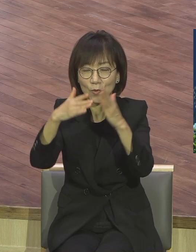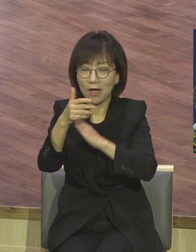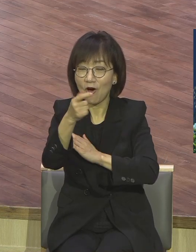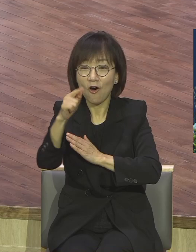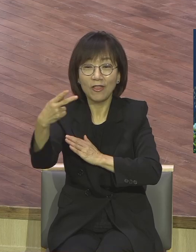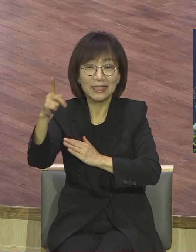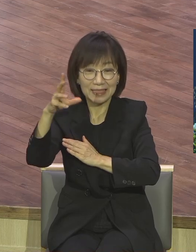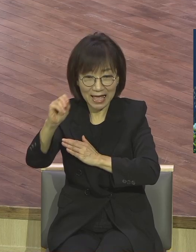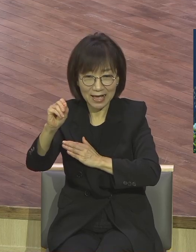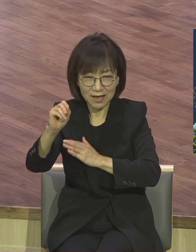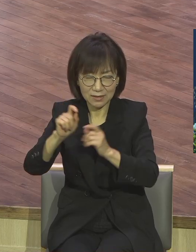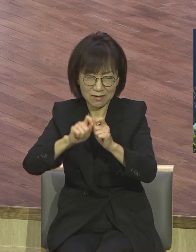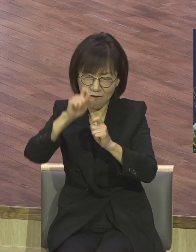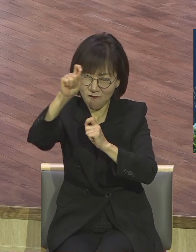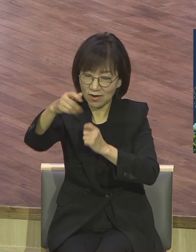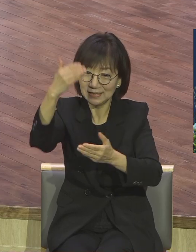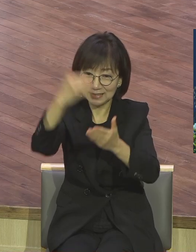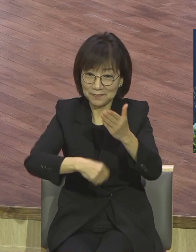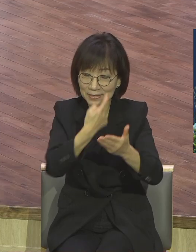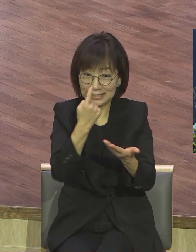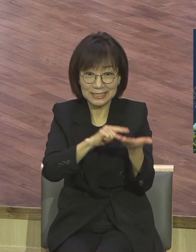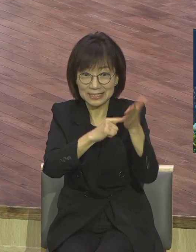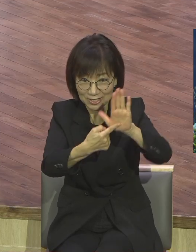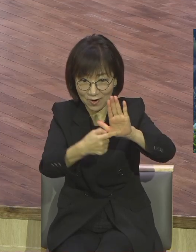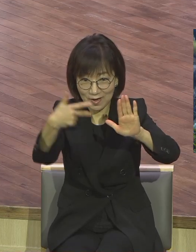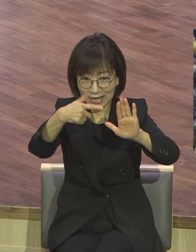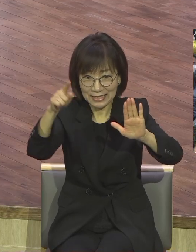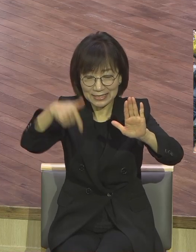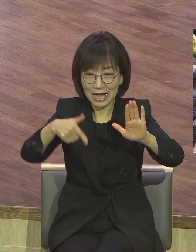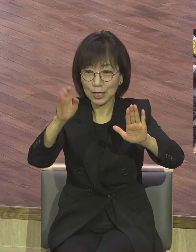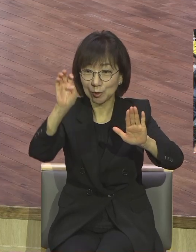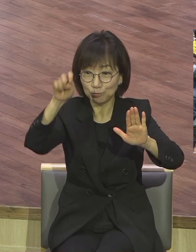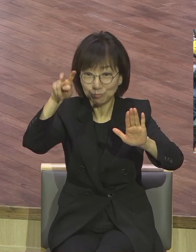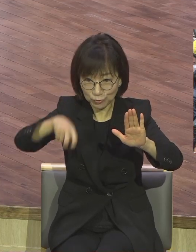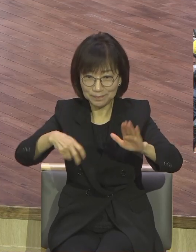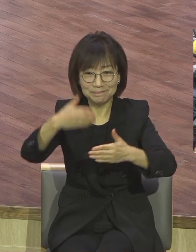자리로 모두가 함께 나아가기를 주님으로 축복합니다.